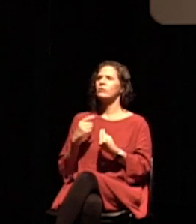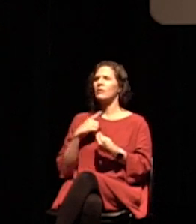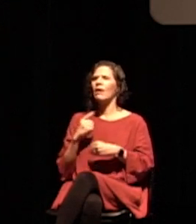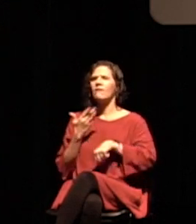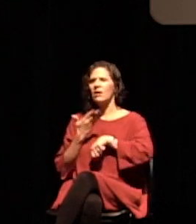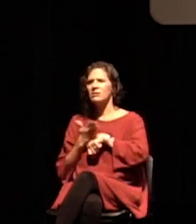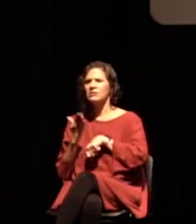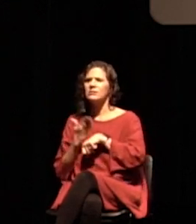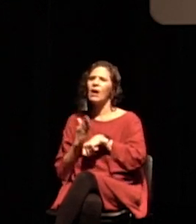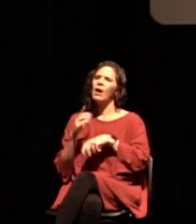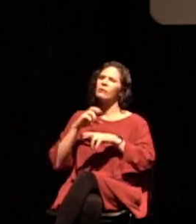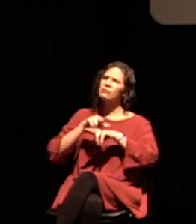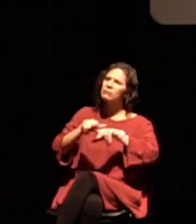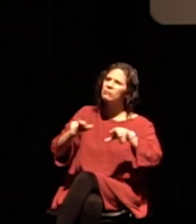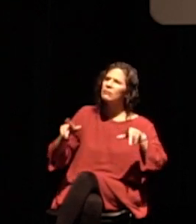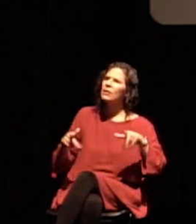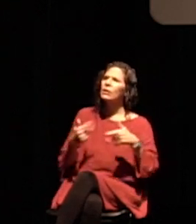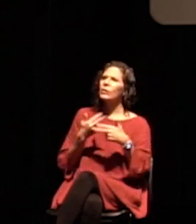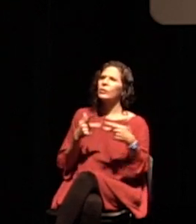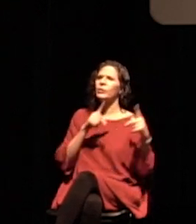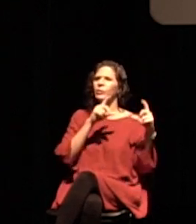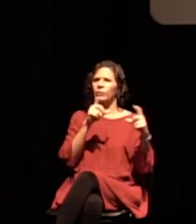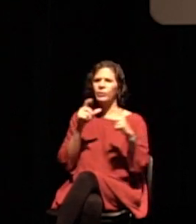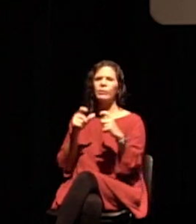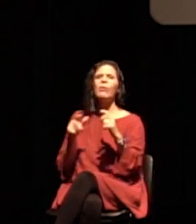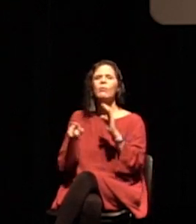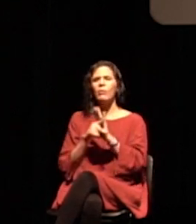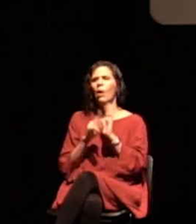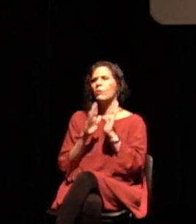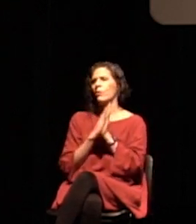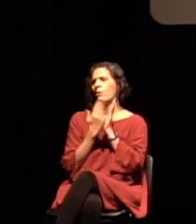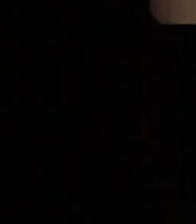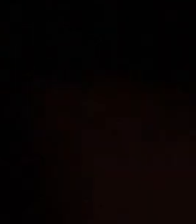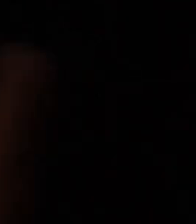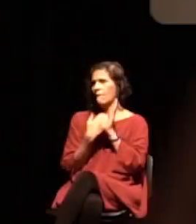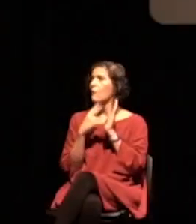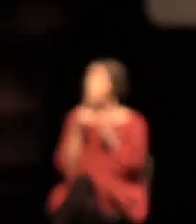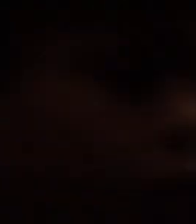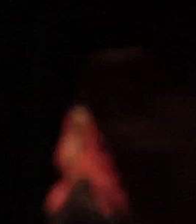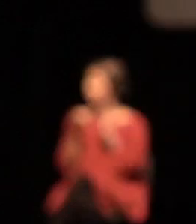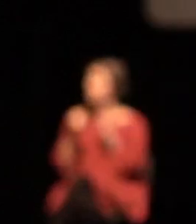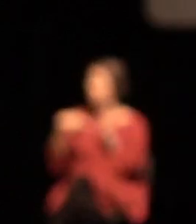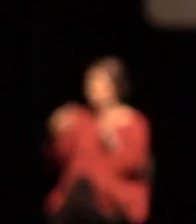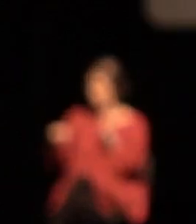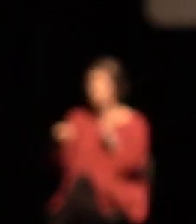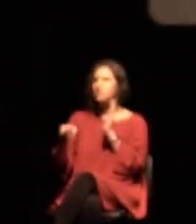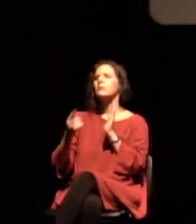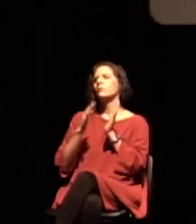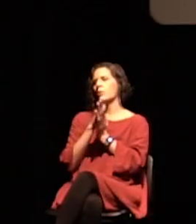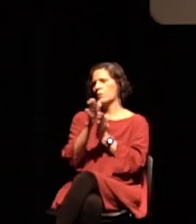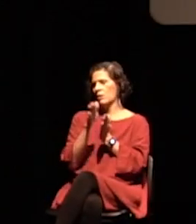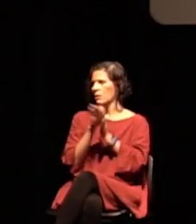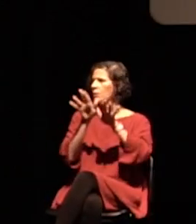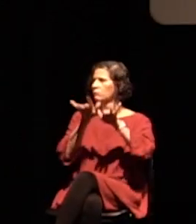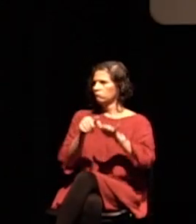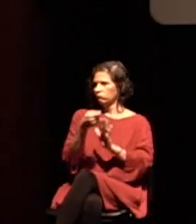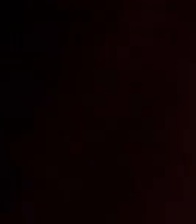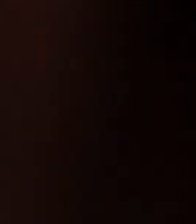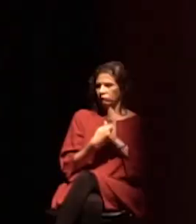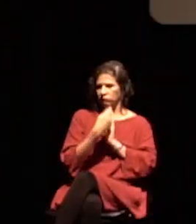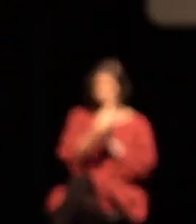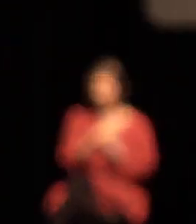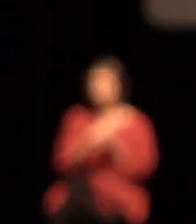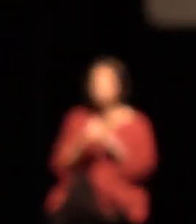ensaios importantes para o livro que nós publicaremos logo mais. Mas eu só quero dizer, o